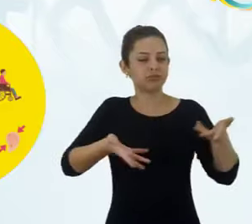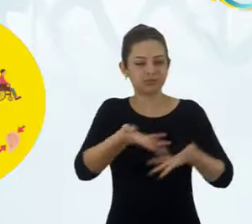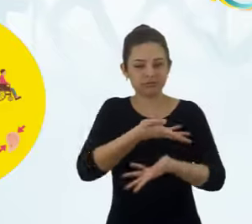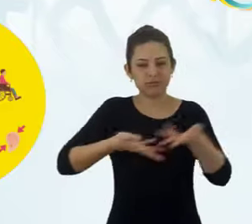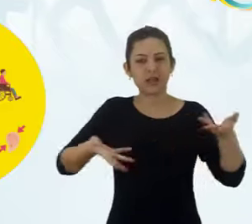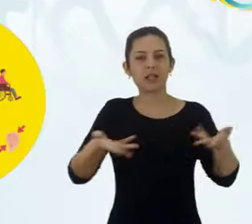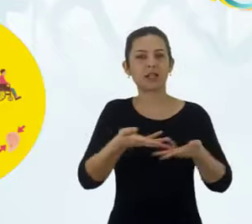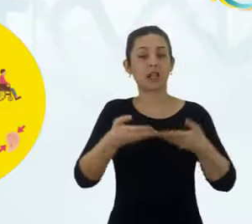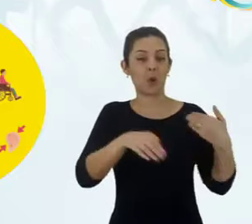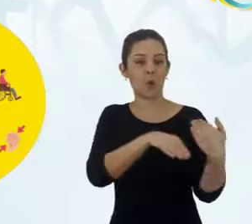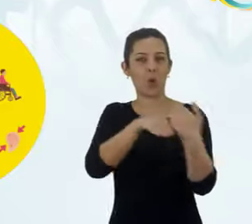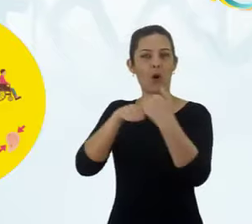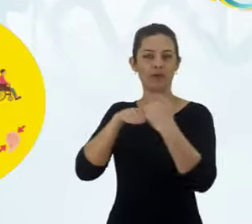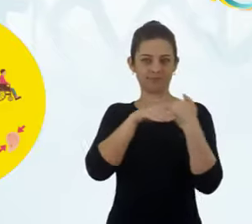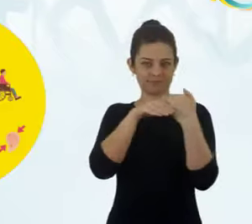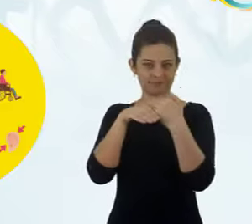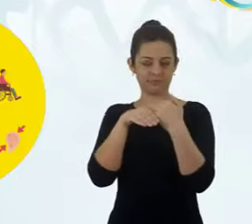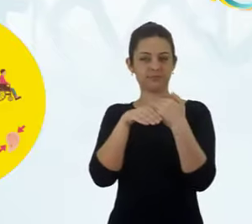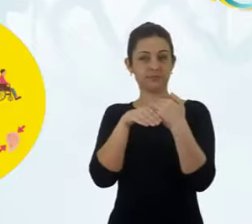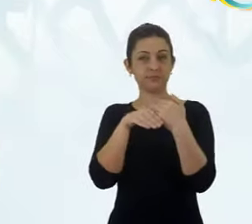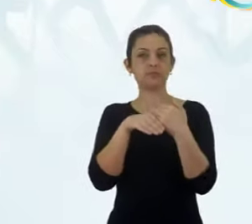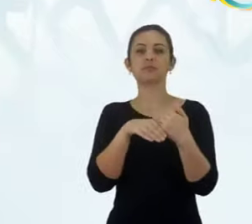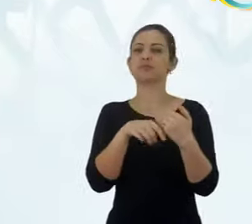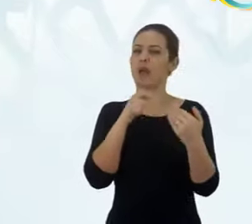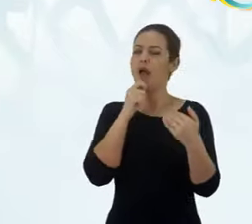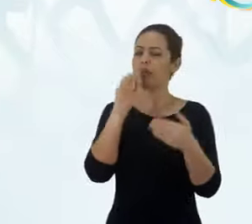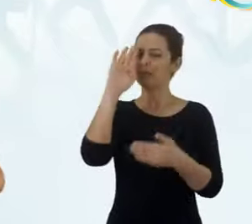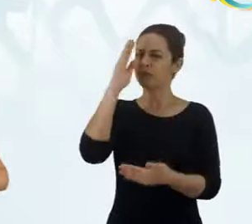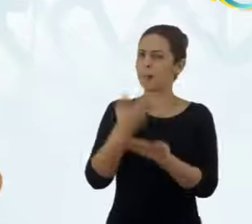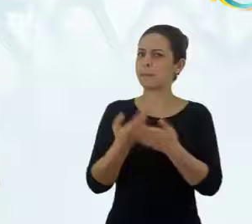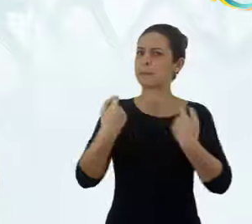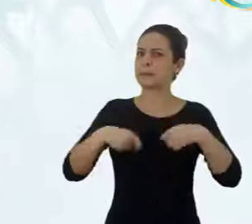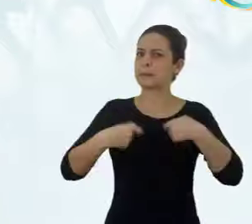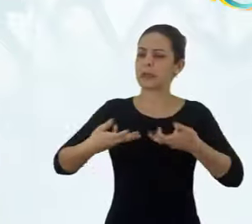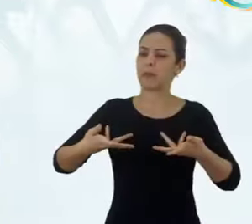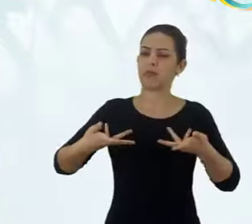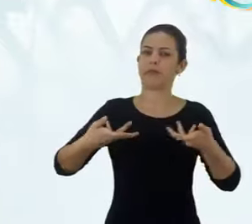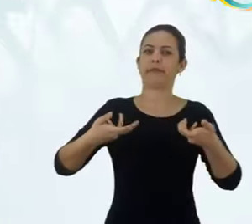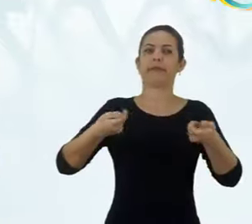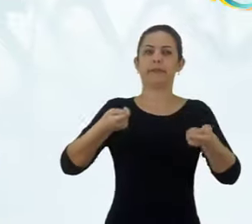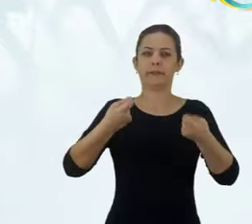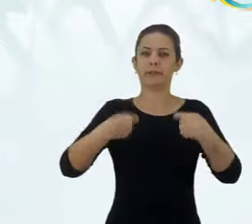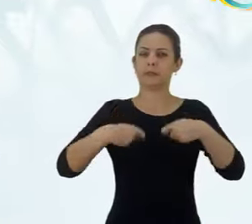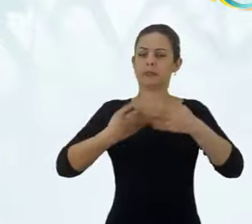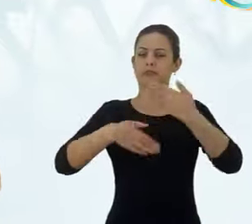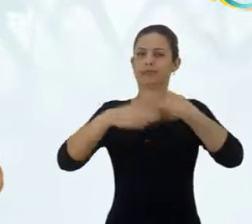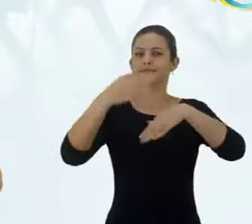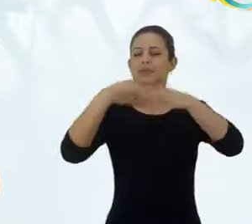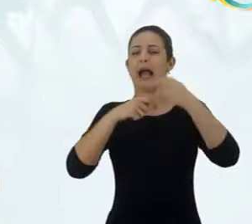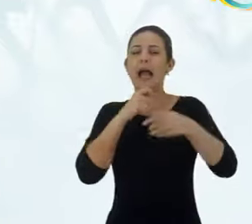a troca é igual para ambos. Ainda acredito que a gente tem muito ainda a avançar nessa